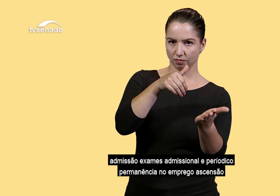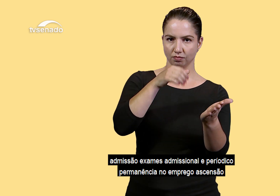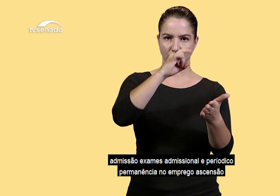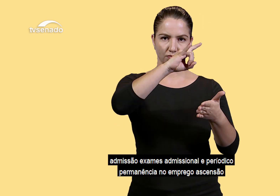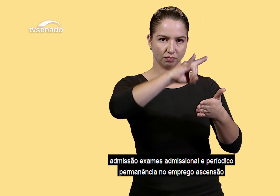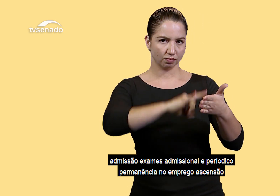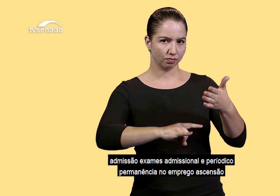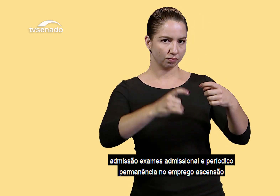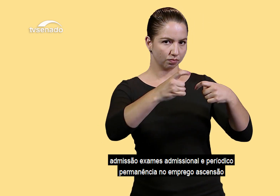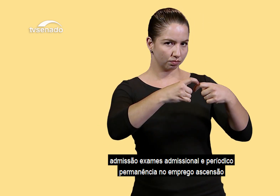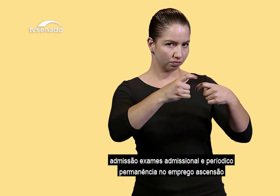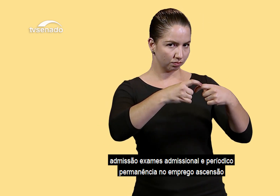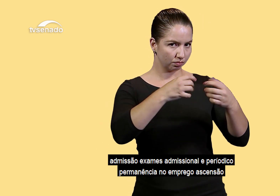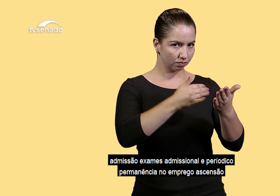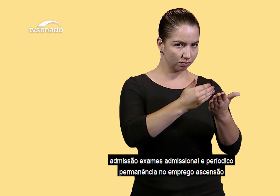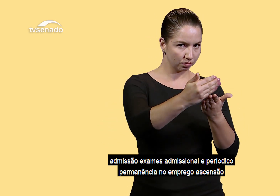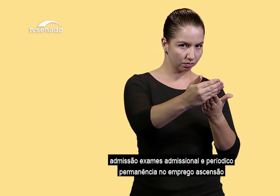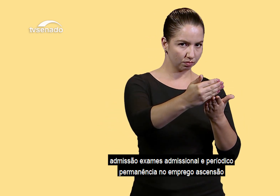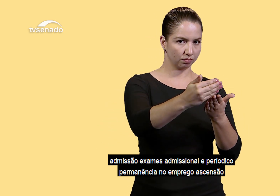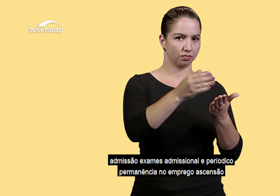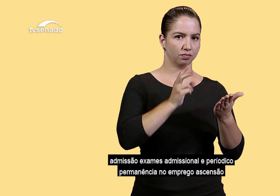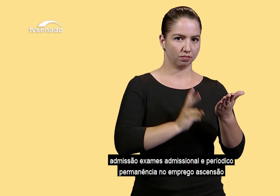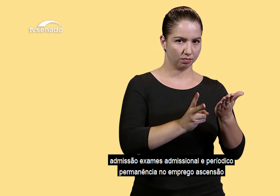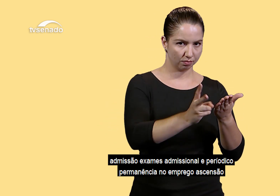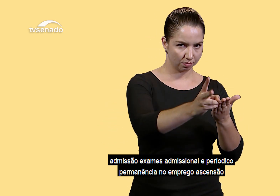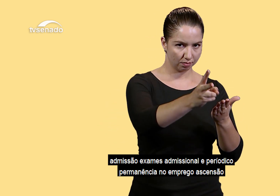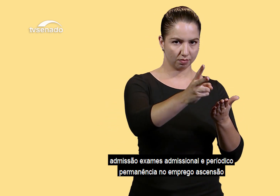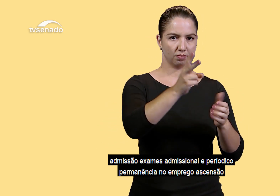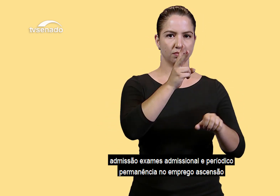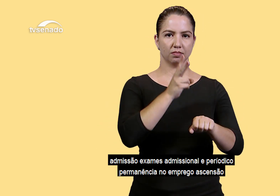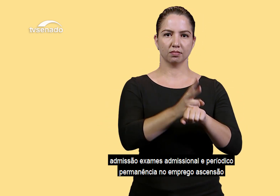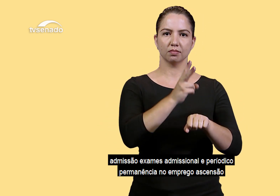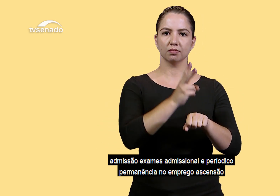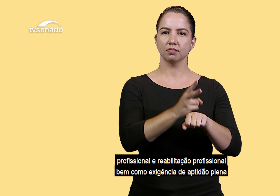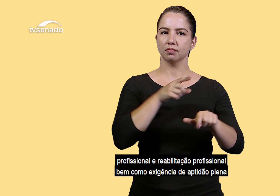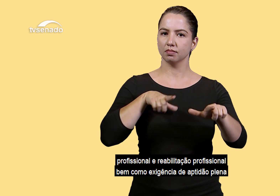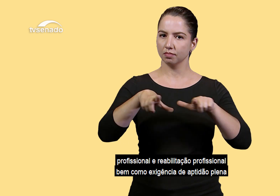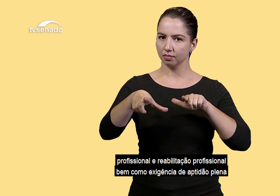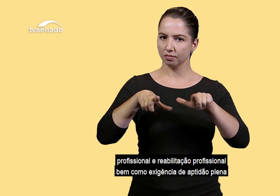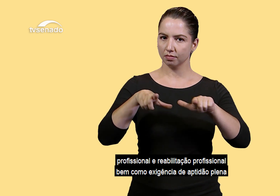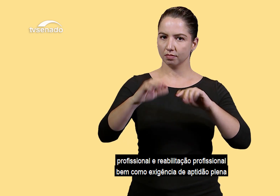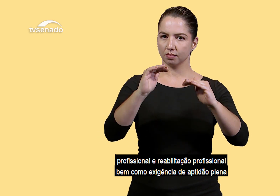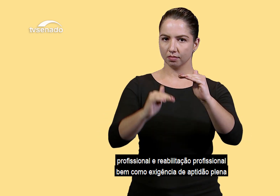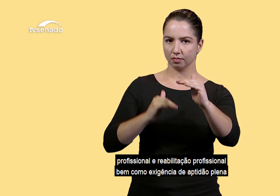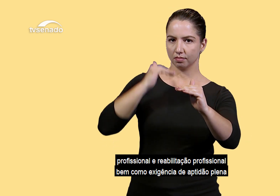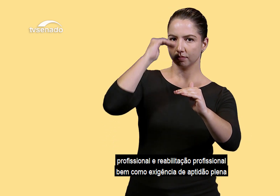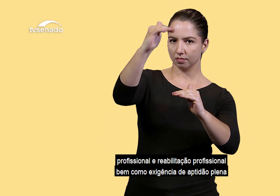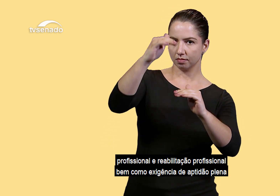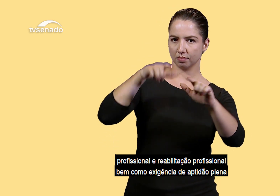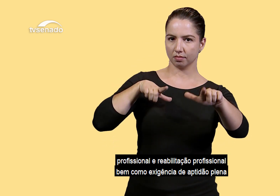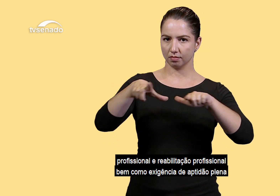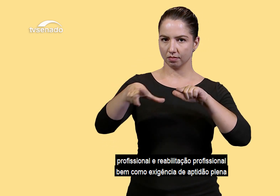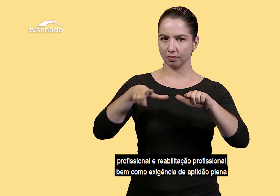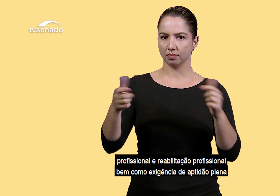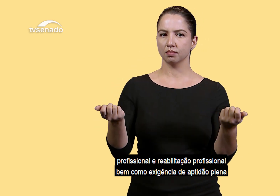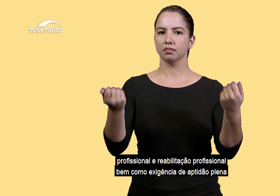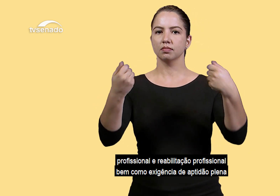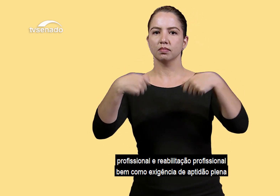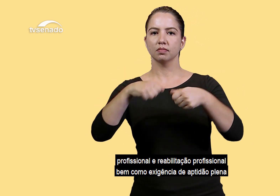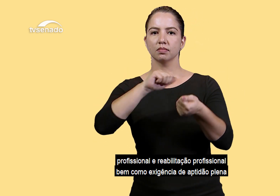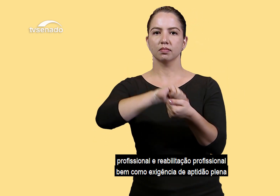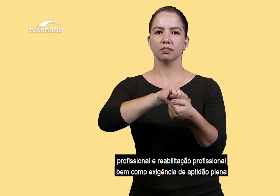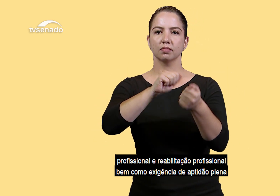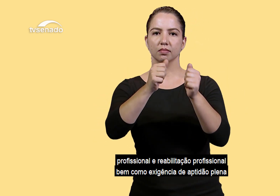exames admissional e periódico, permanência no emprego, ascensão profissional e reabilitação profissional,